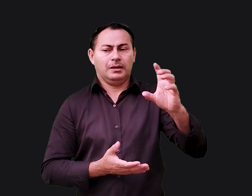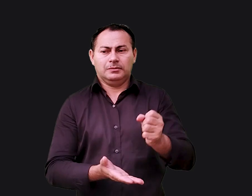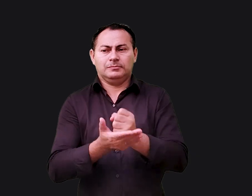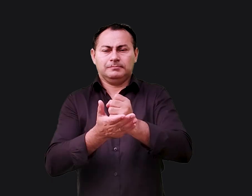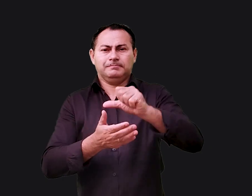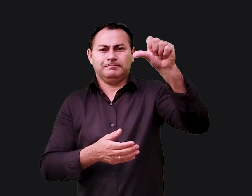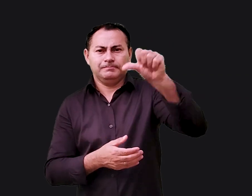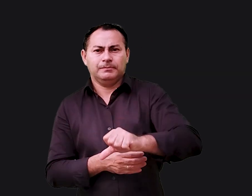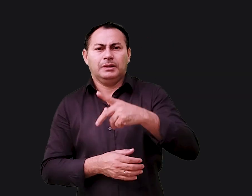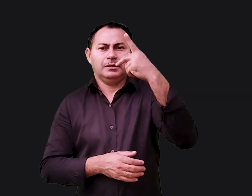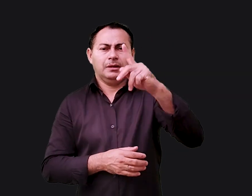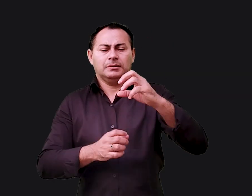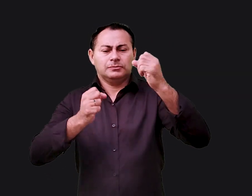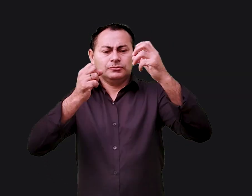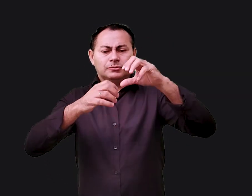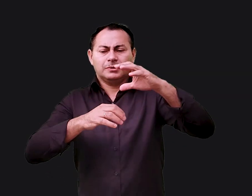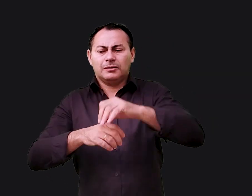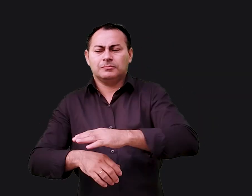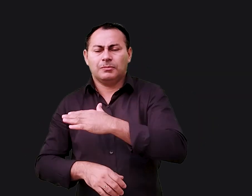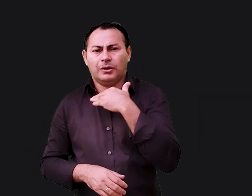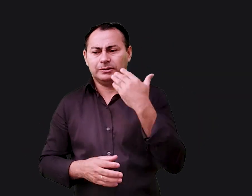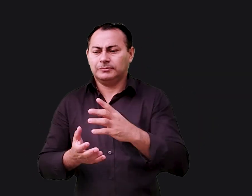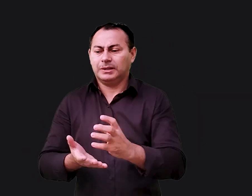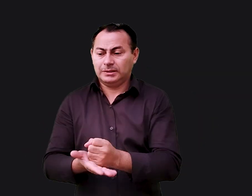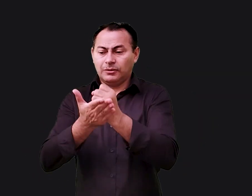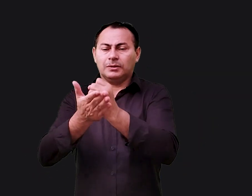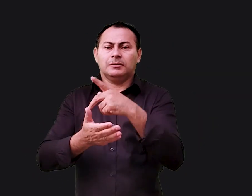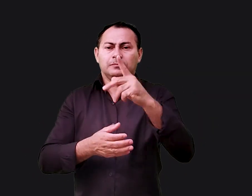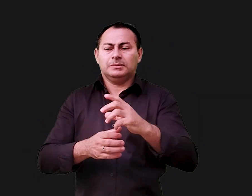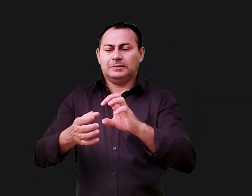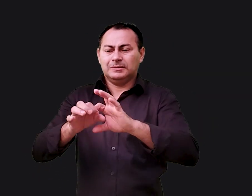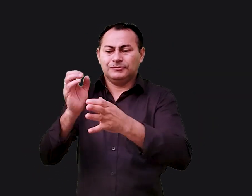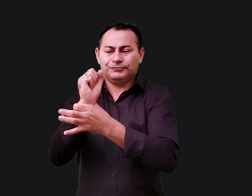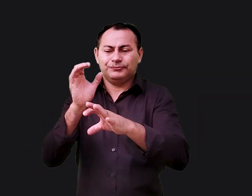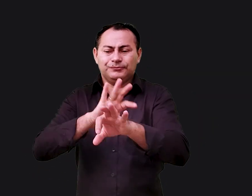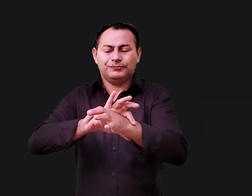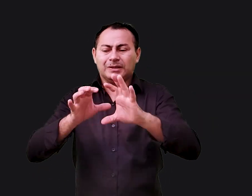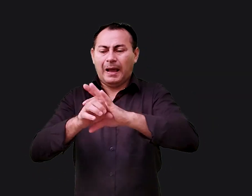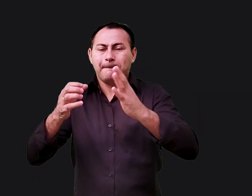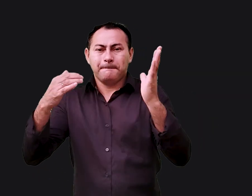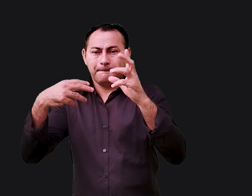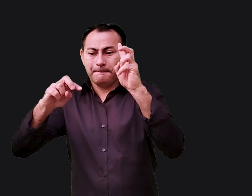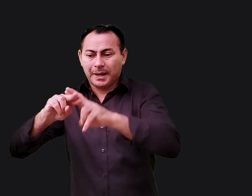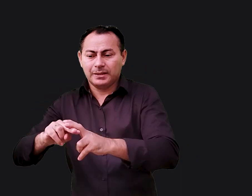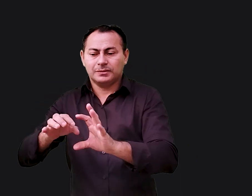ele tirou das trevas e da sombra mortal e quebrou as correntes